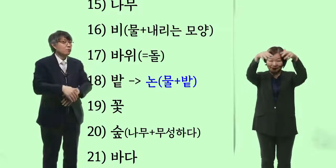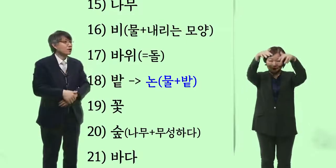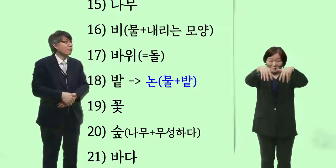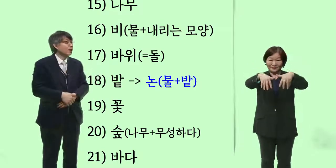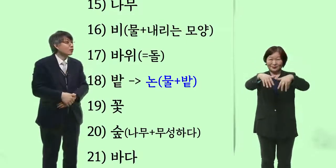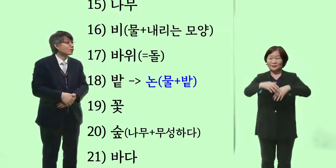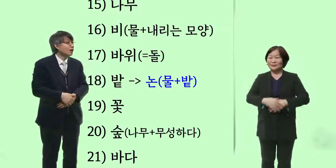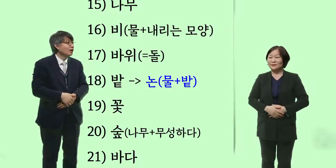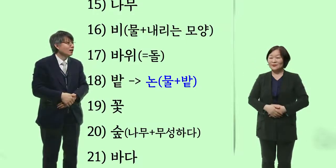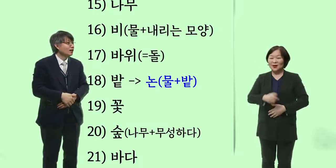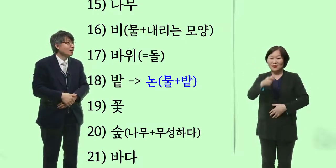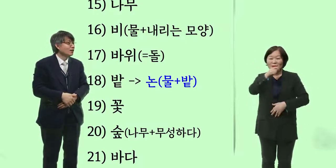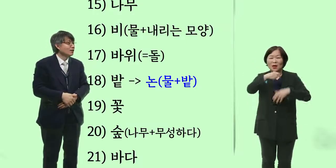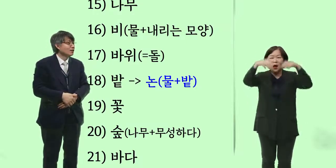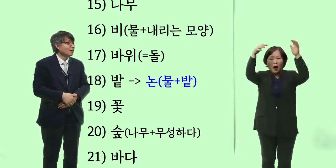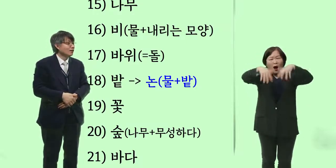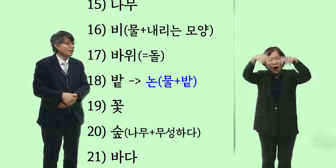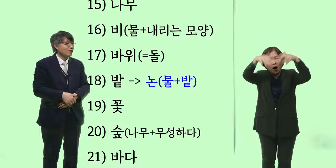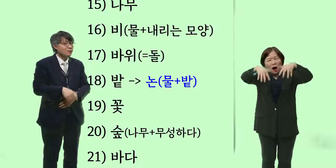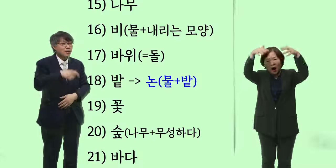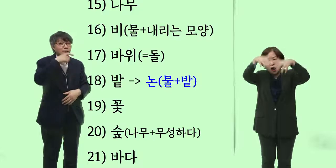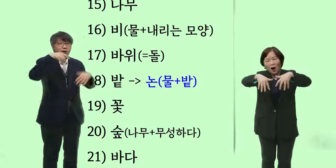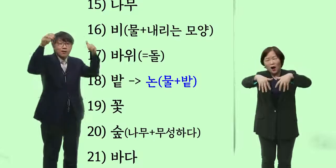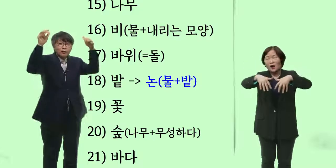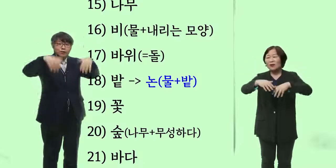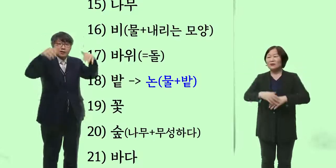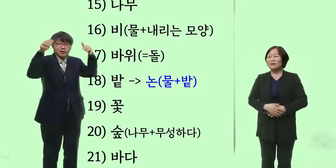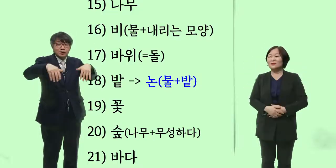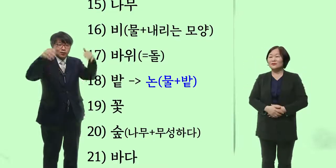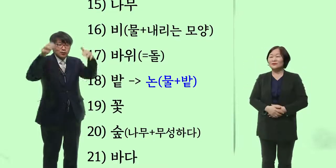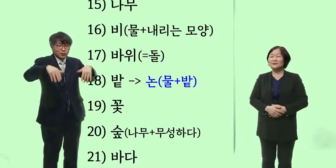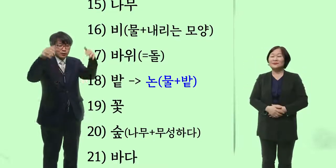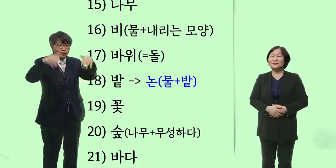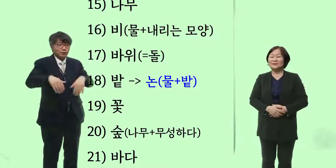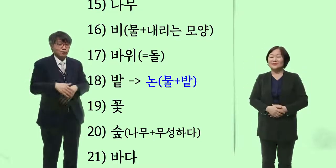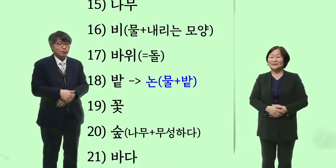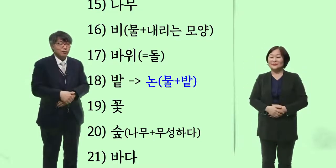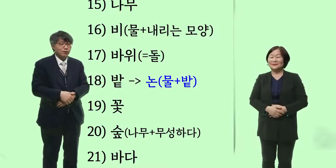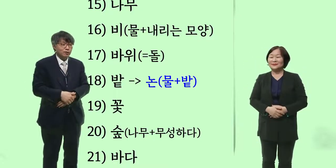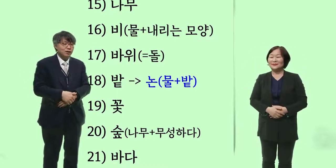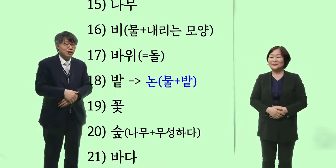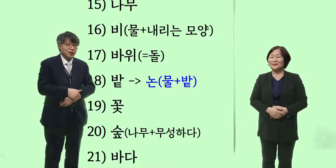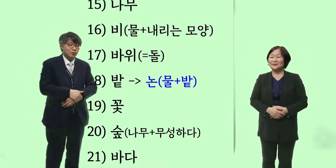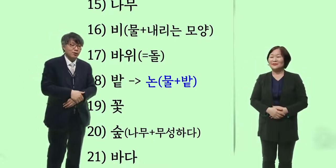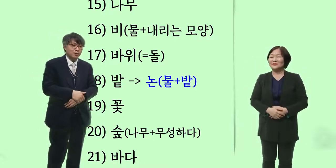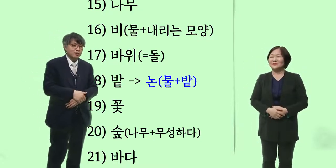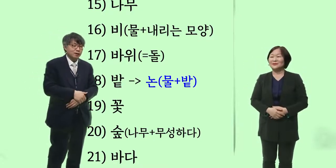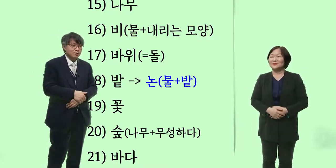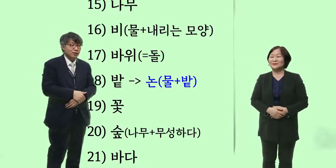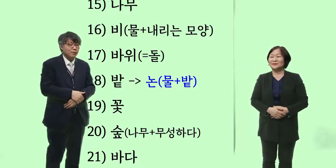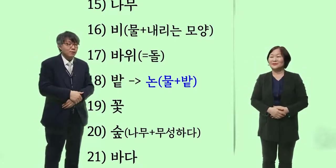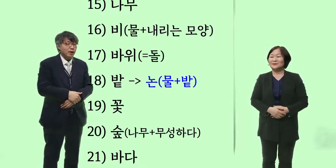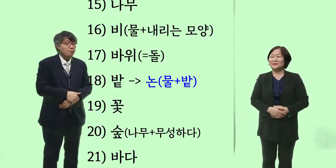비가 많이 온다. 네, 비가 막 쏟아지는 거죠. 뭐 그렇게 표현하시면 되겠습니다.